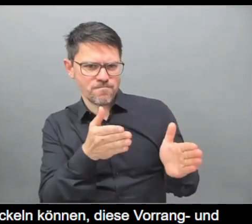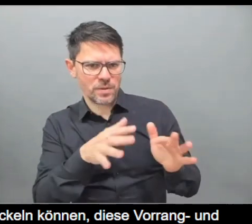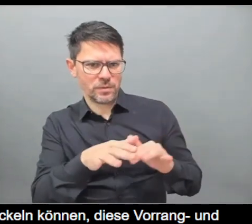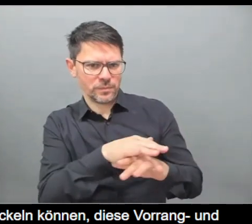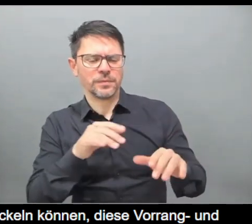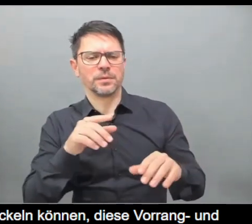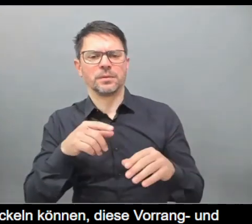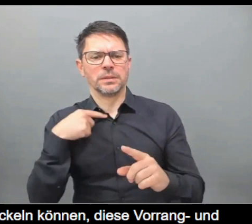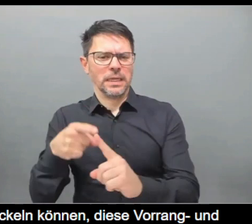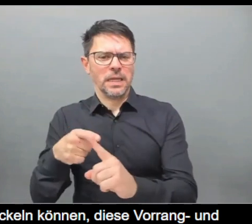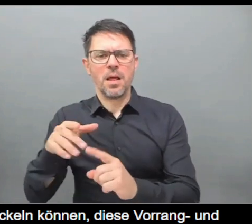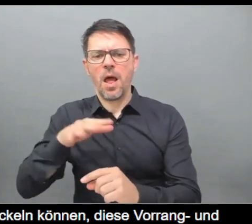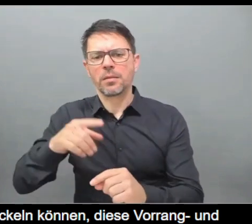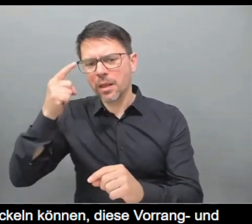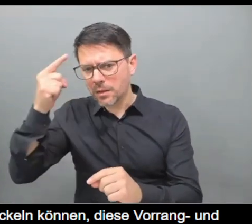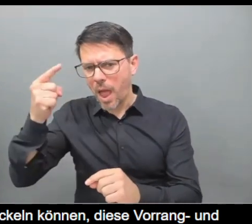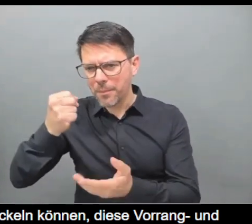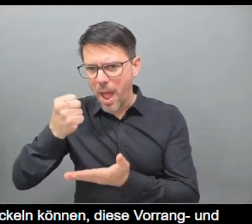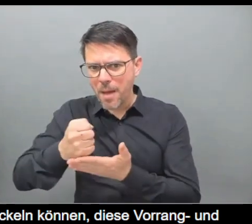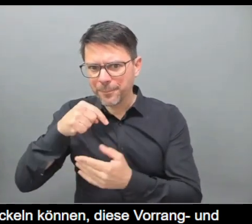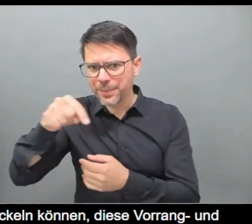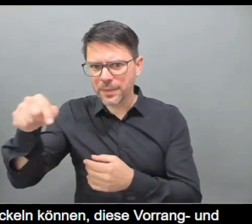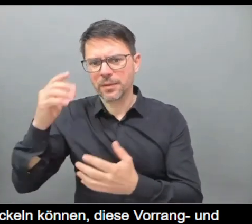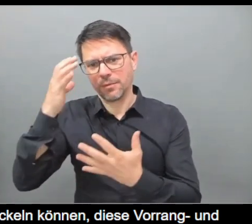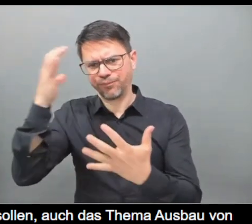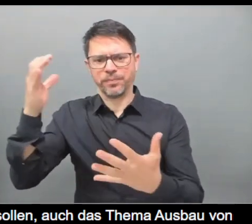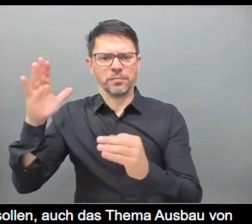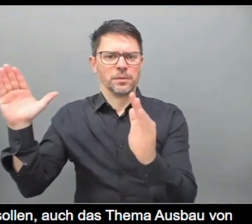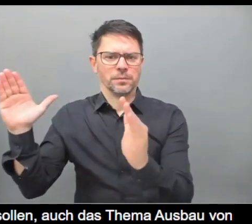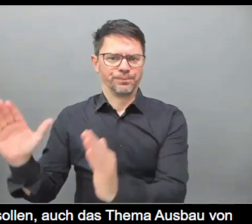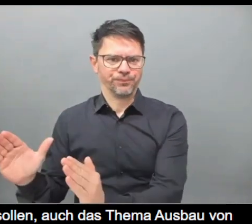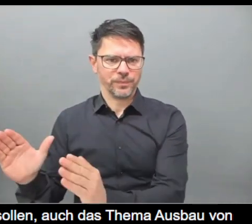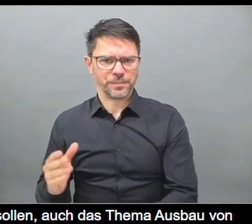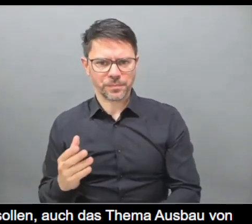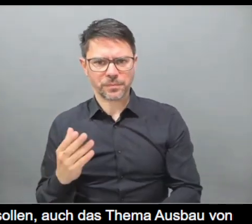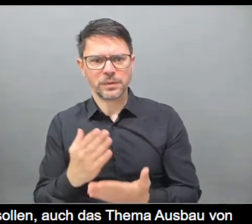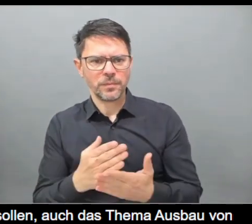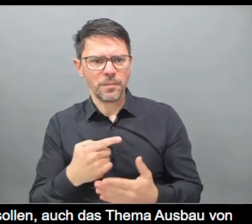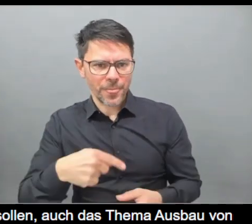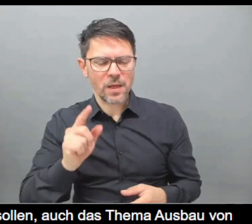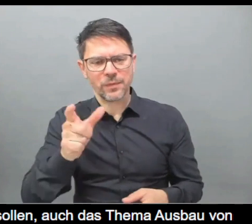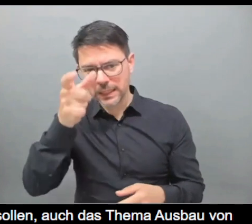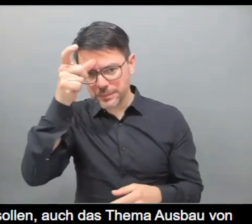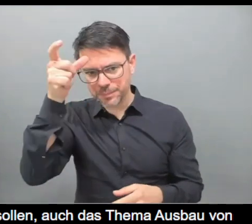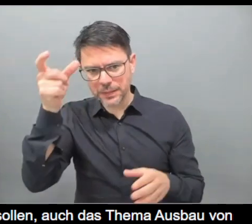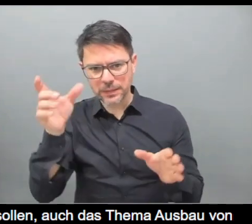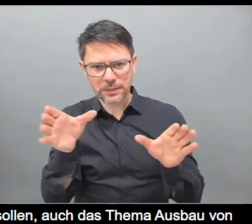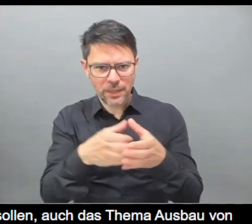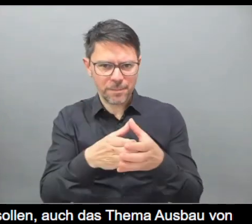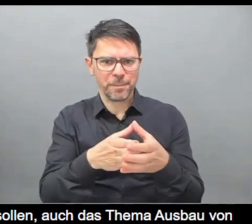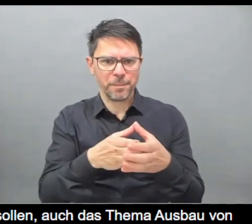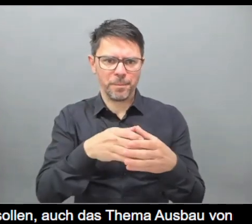rund 90 Kommunen beraten, die konkrete Windkraftpläne haben. Summiert haben wir hier rund 300